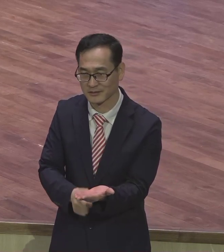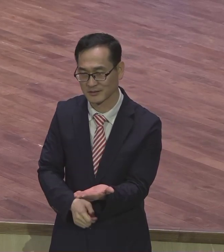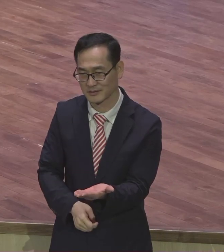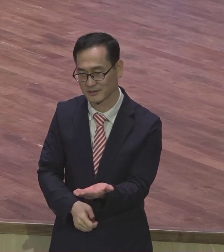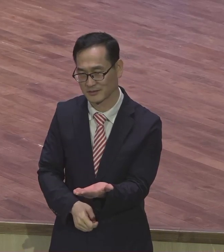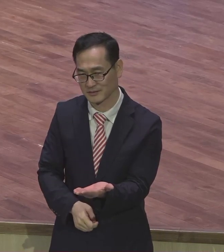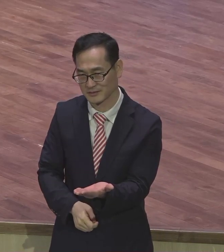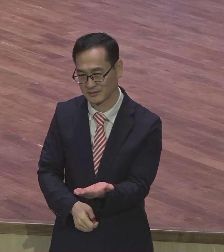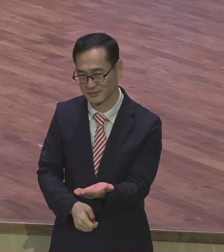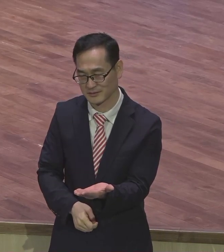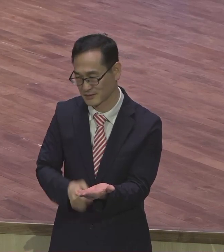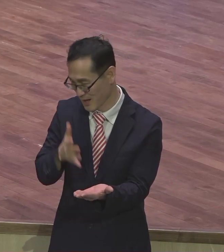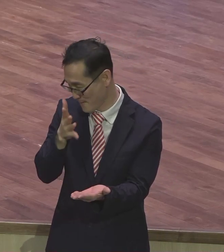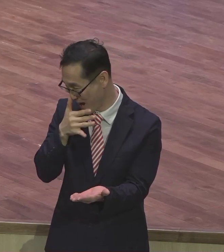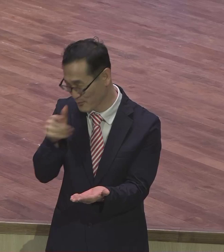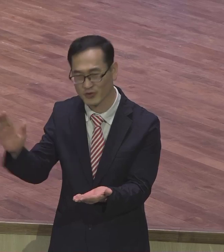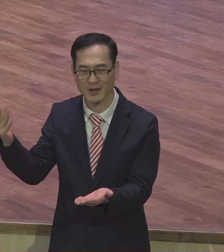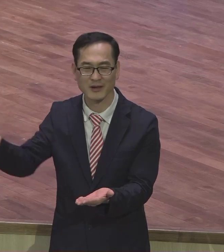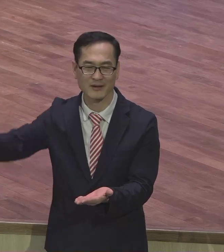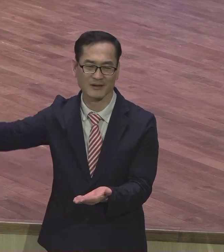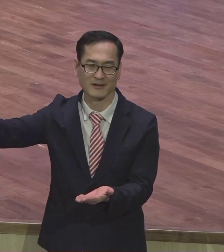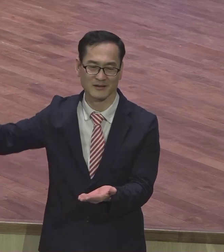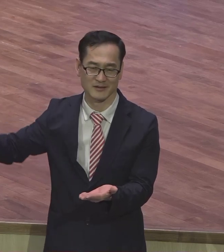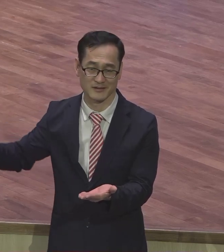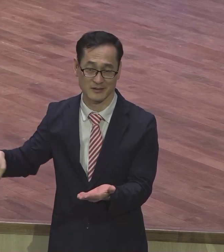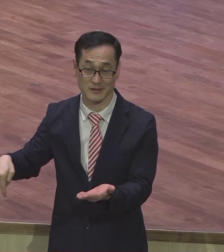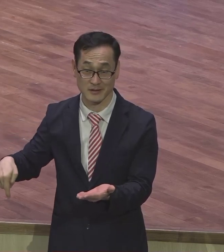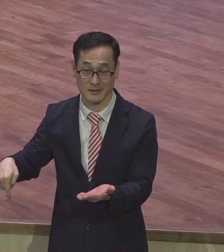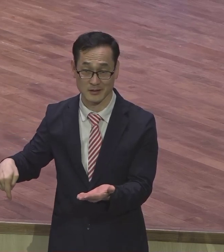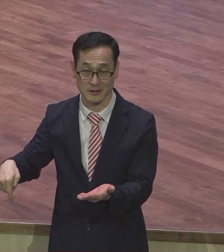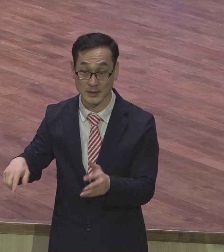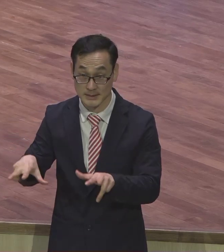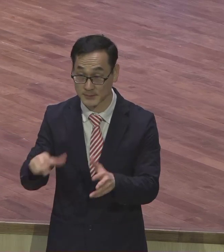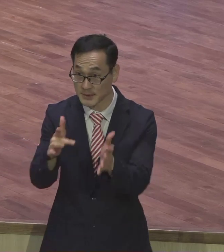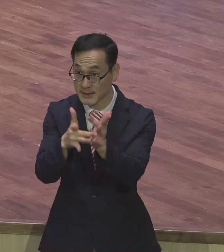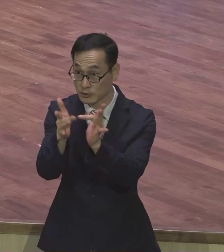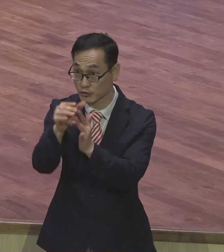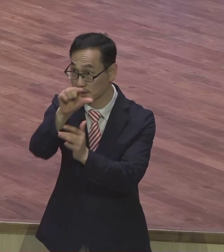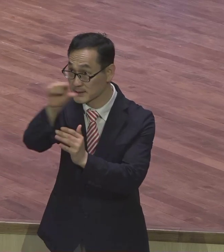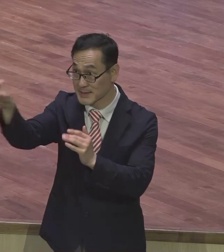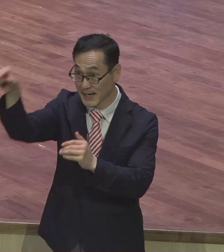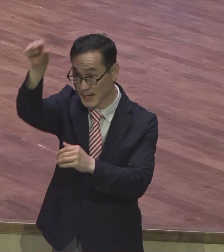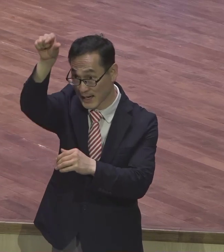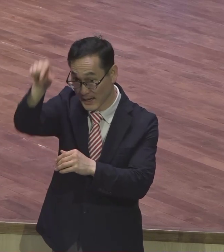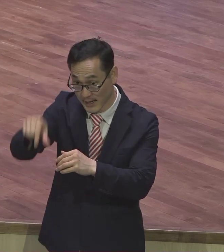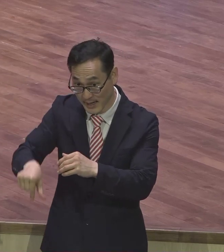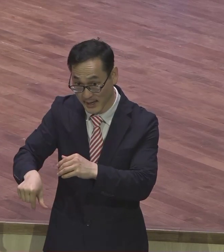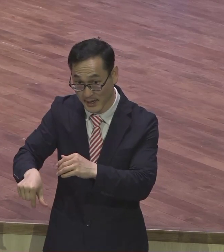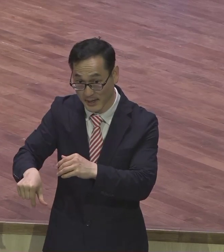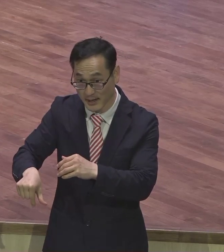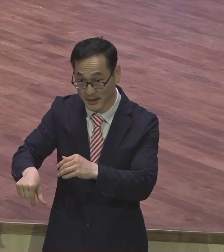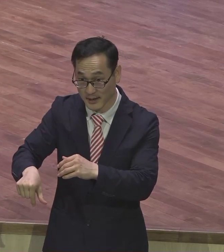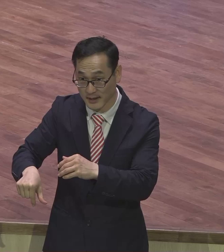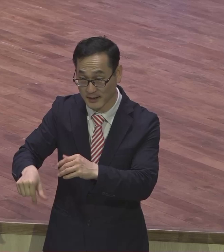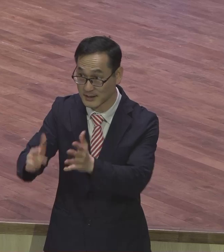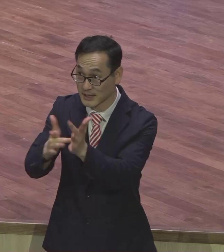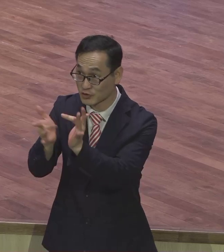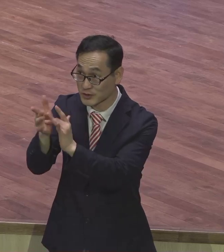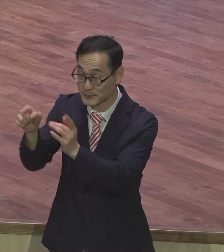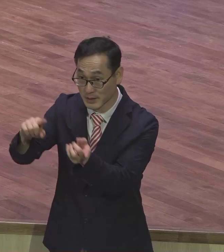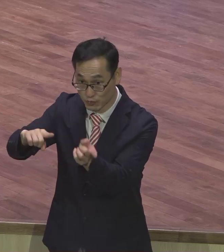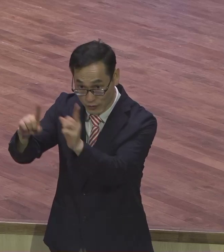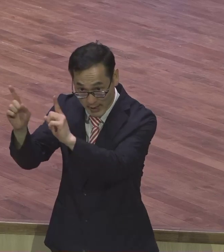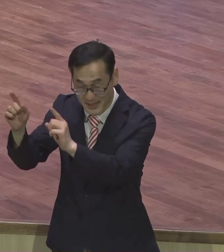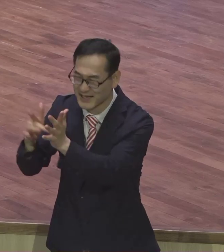지금 십자가 십자가와 부활의 보금을 놓치고 있는 이스라엘